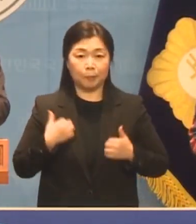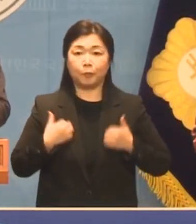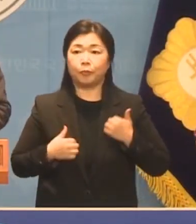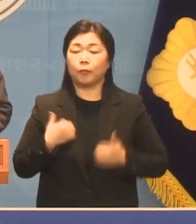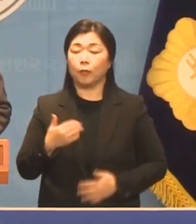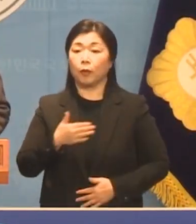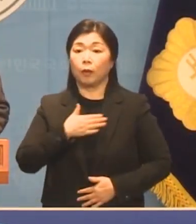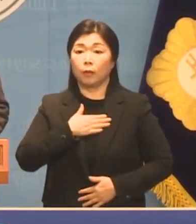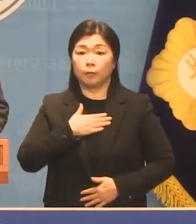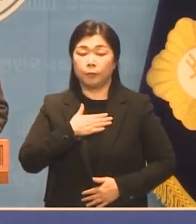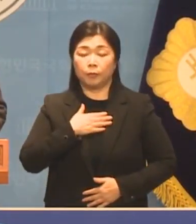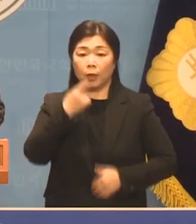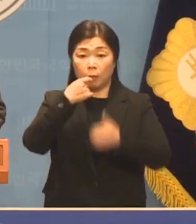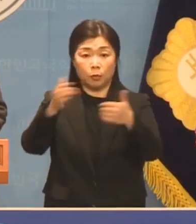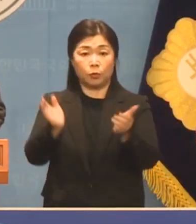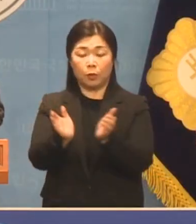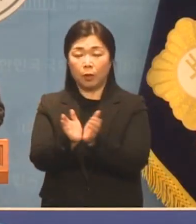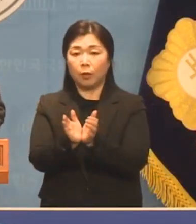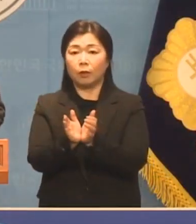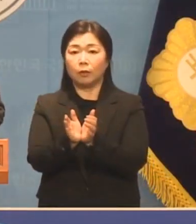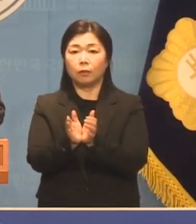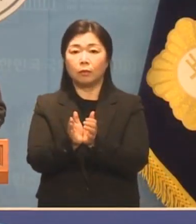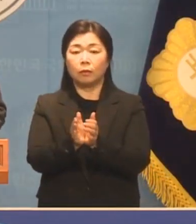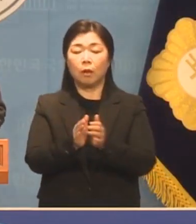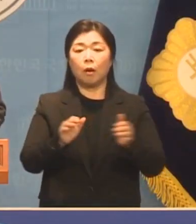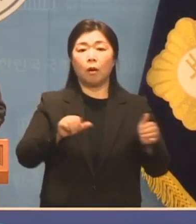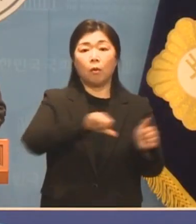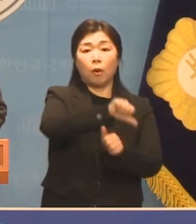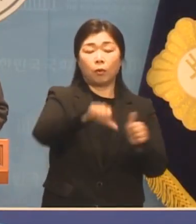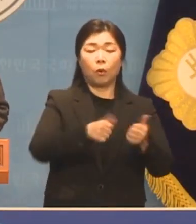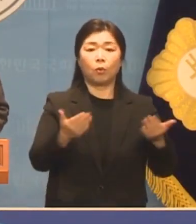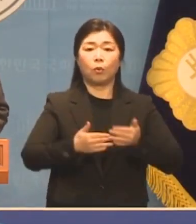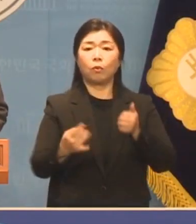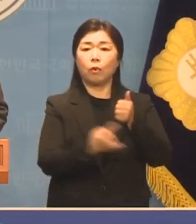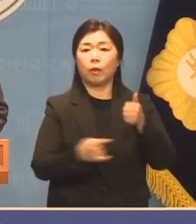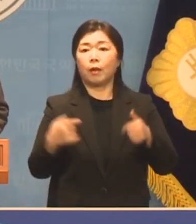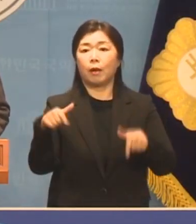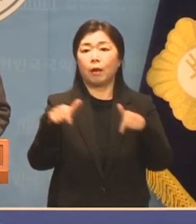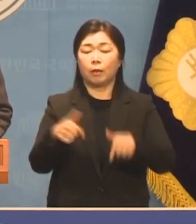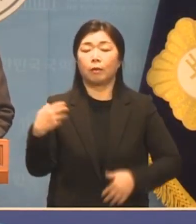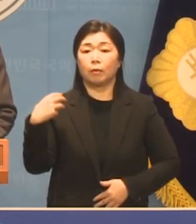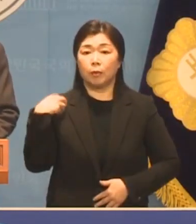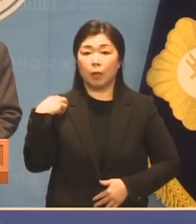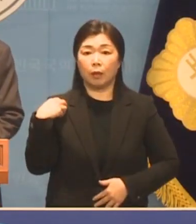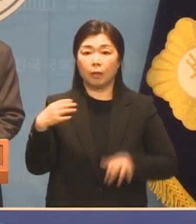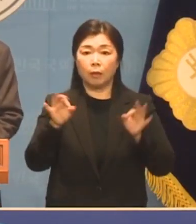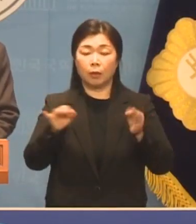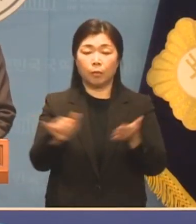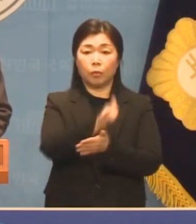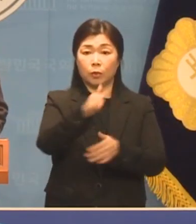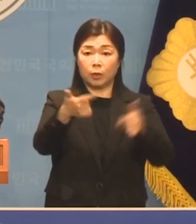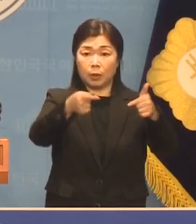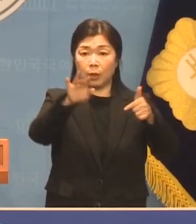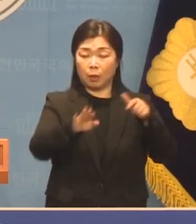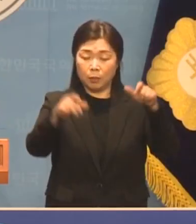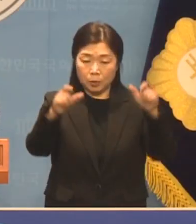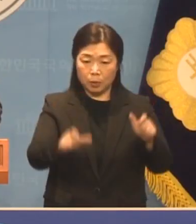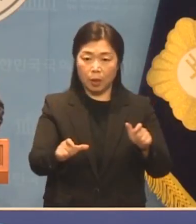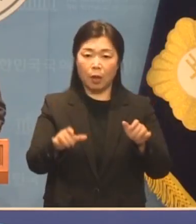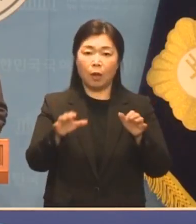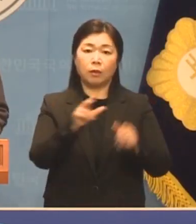반갑습니다. 저는 더불어민주당 환경노동위원회 간사를 맡고 있는 김포시 갑 국회의원